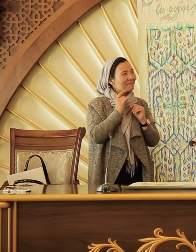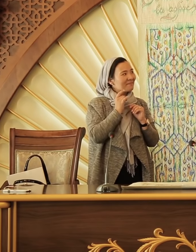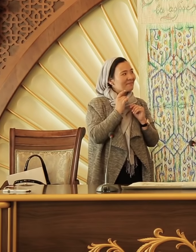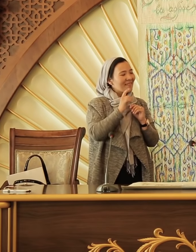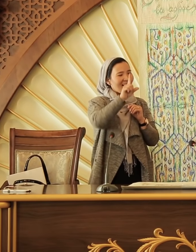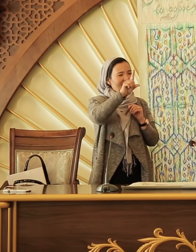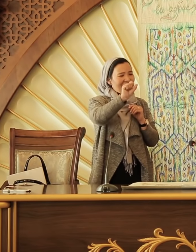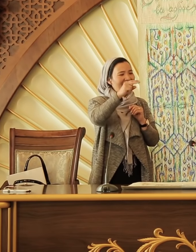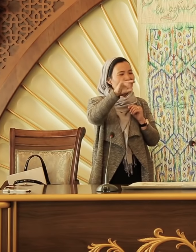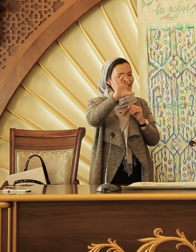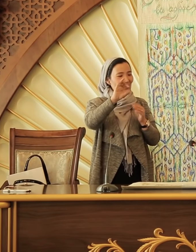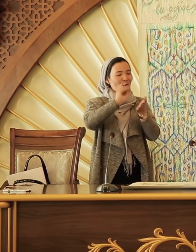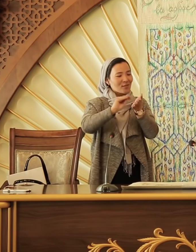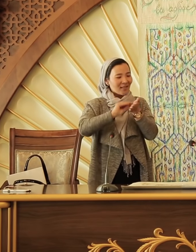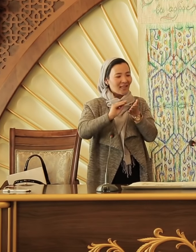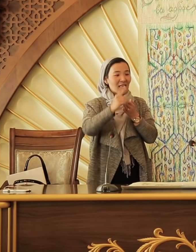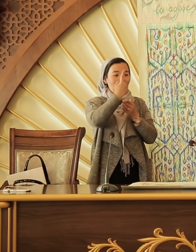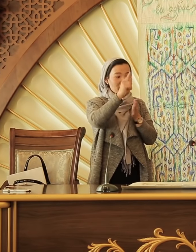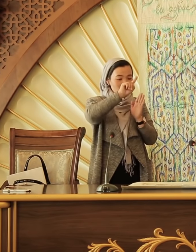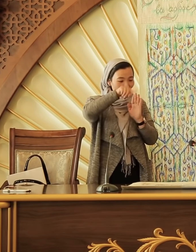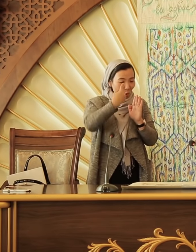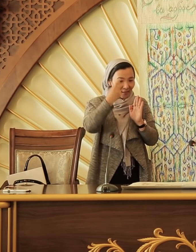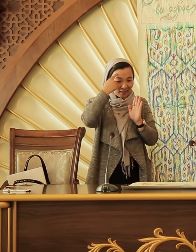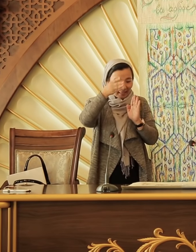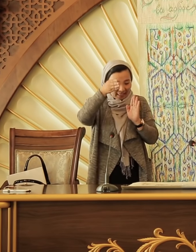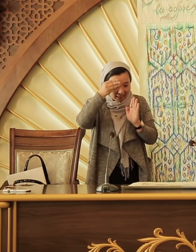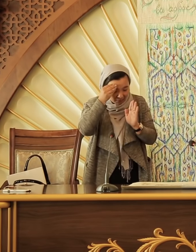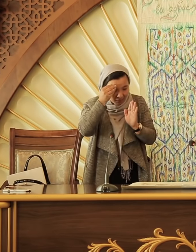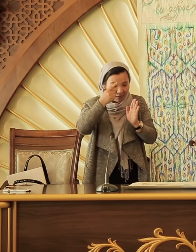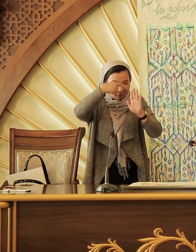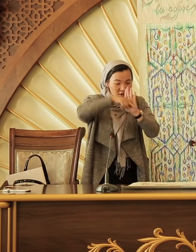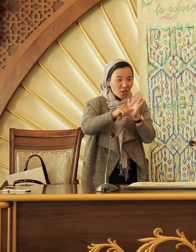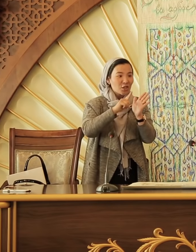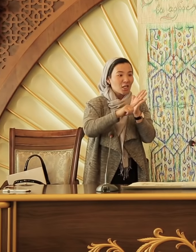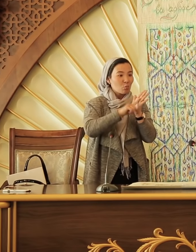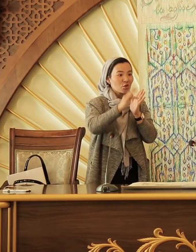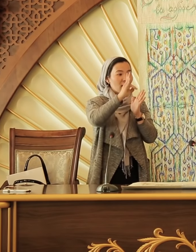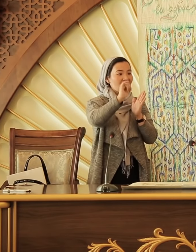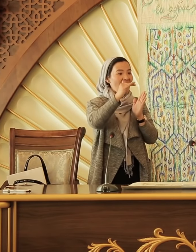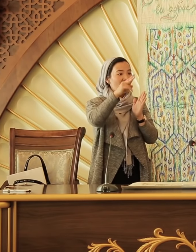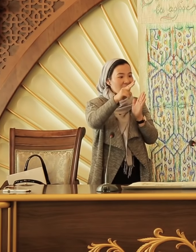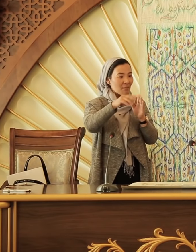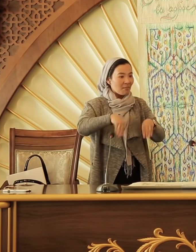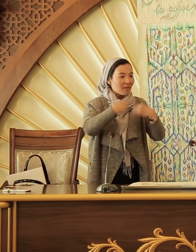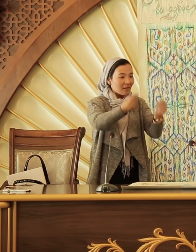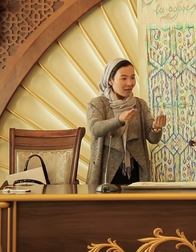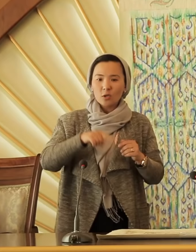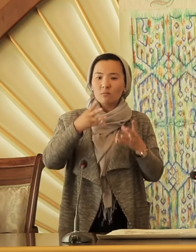shu hadis yozdik. Bir soatlik ilm 70 yillik nafil ibodatdan afzal qadrlanadi